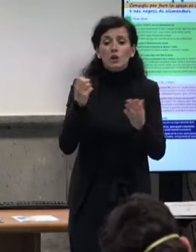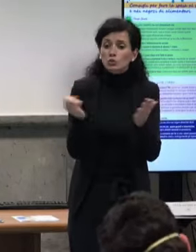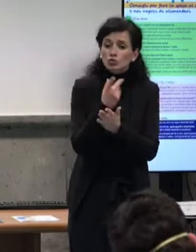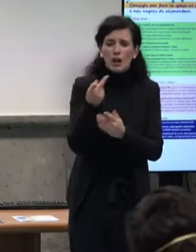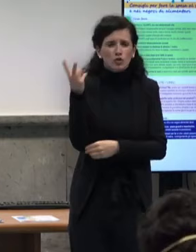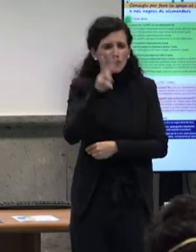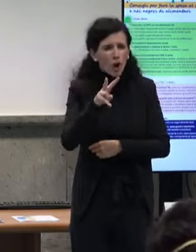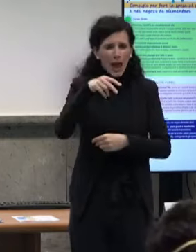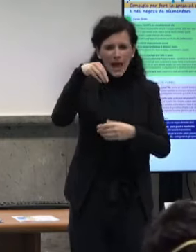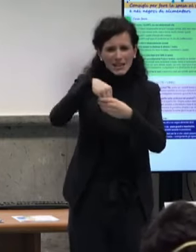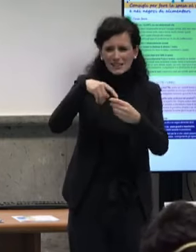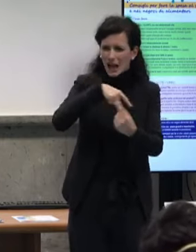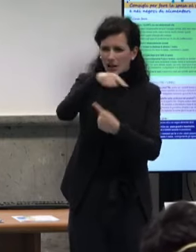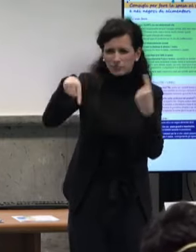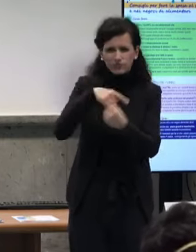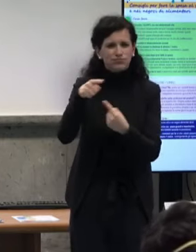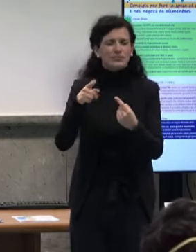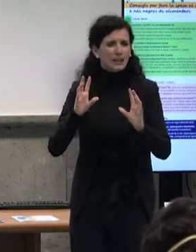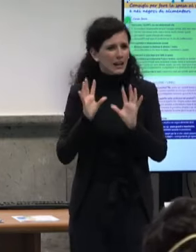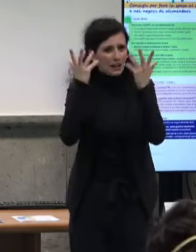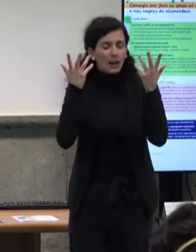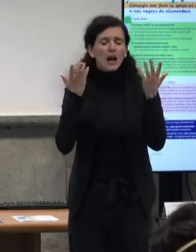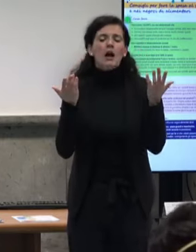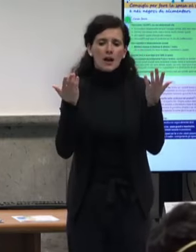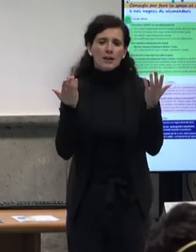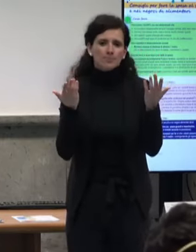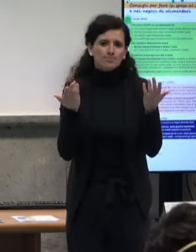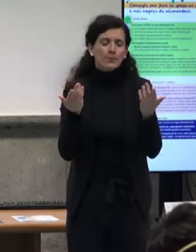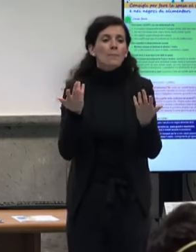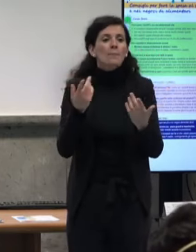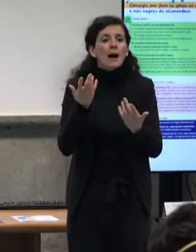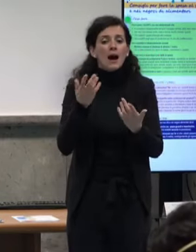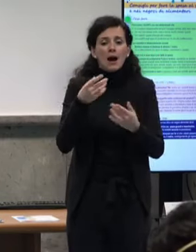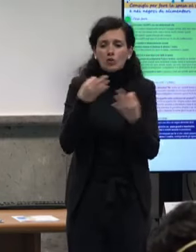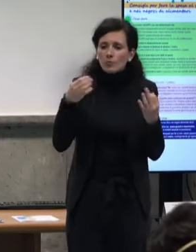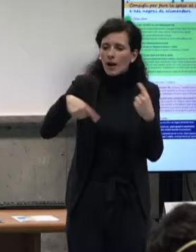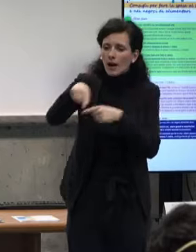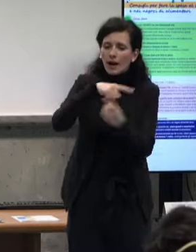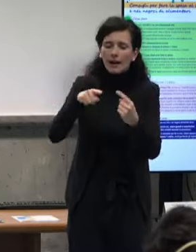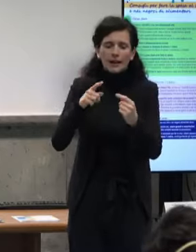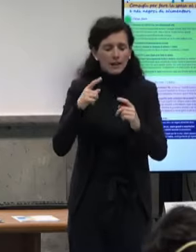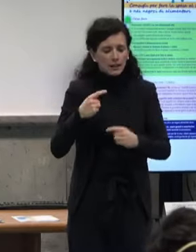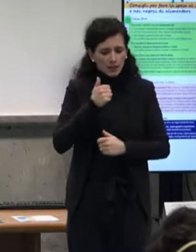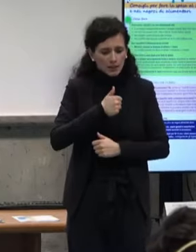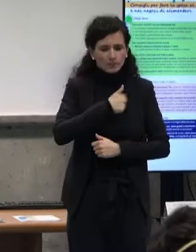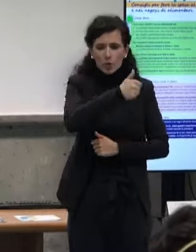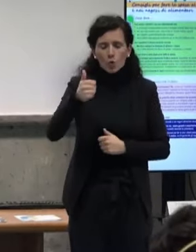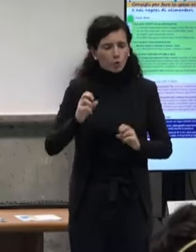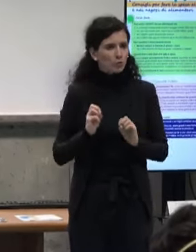ma la ragionevolezza la ratio dietro dell'esplodere non ci può molto stupire